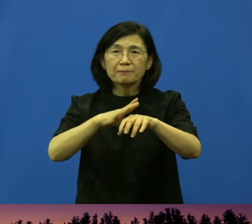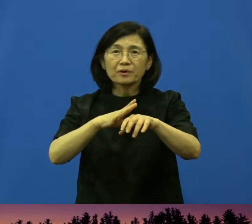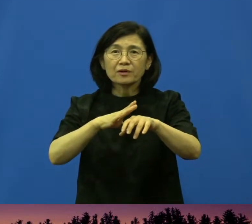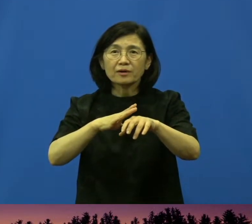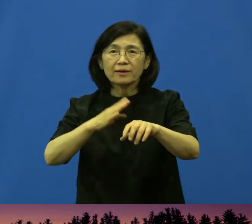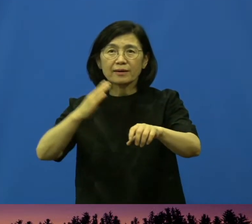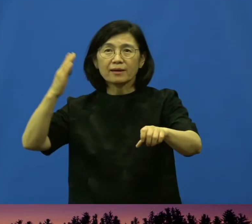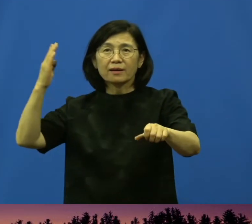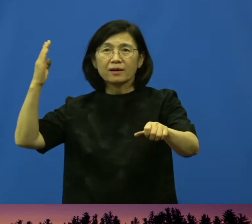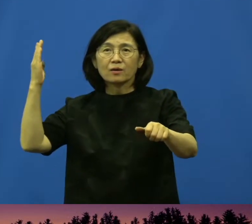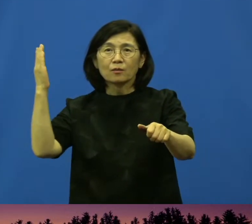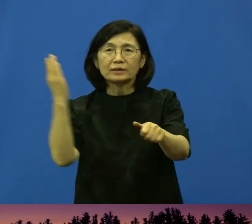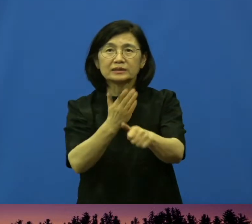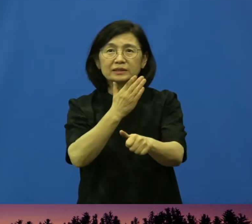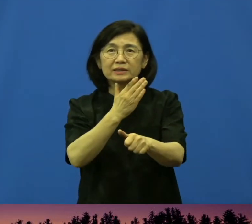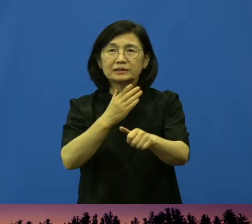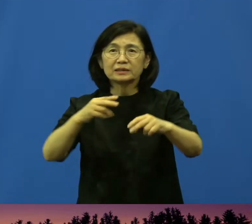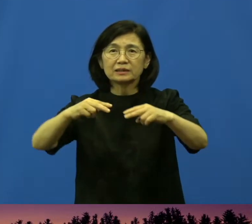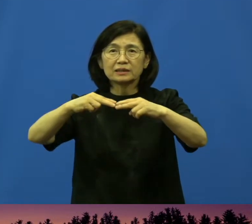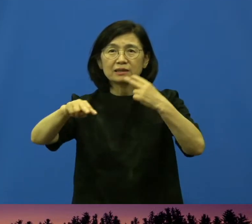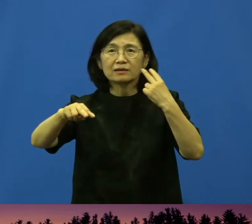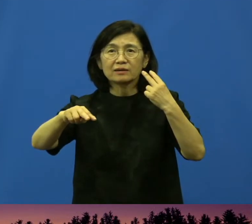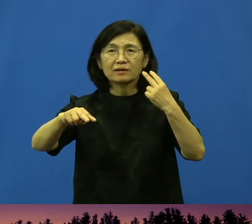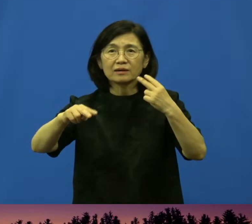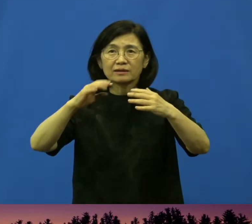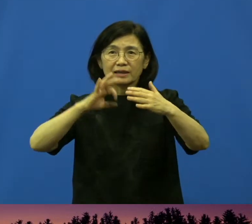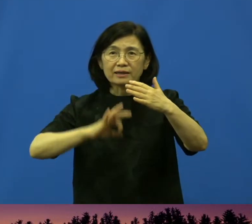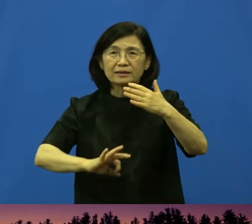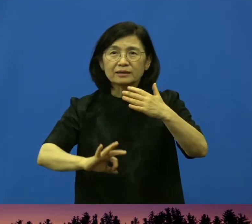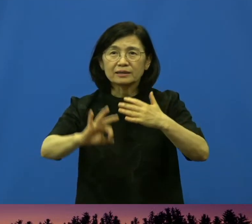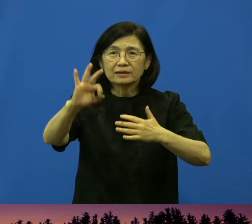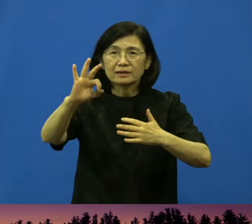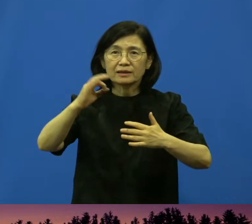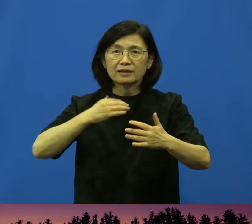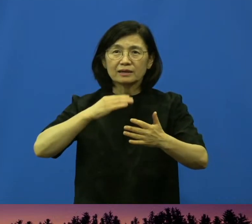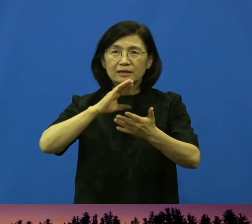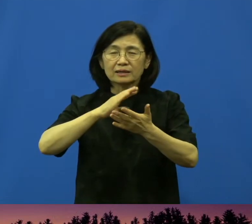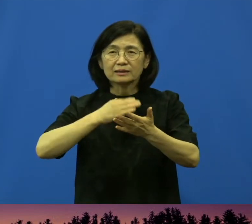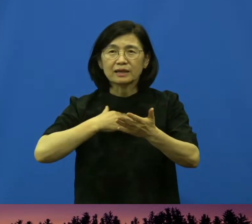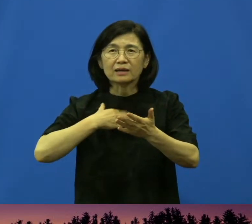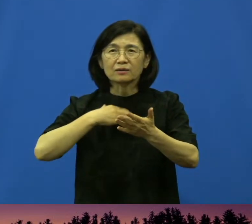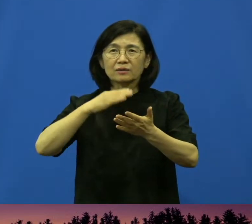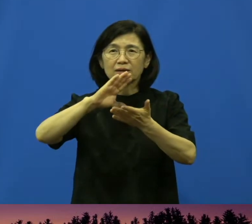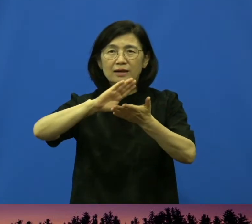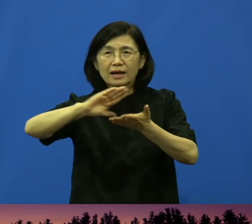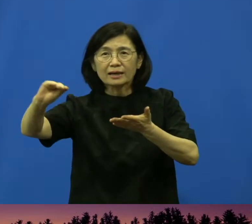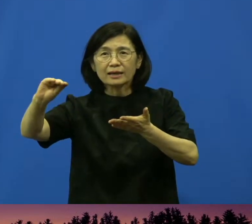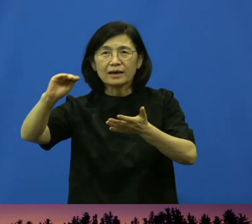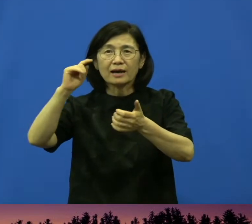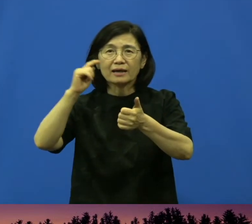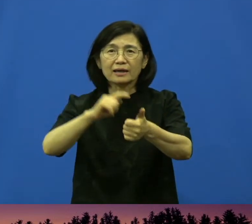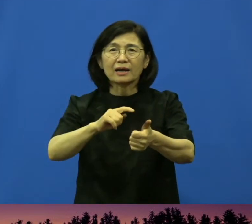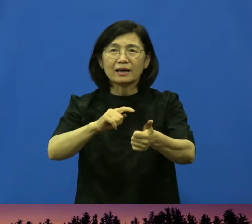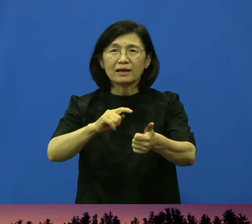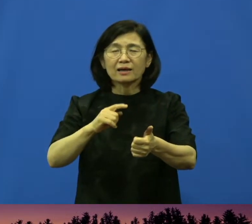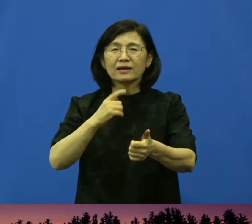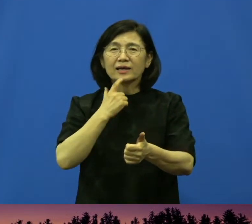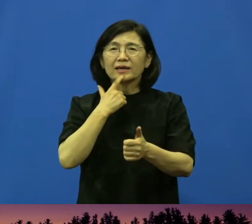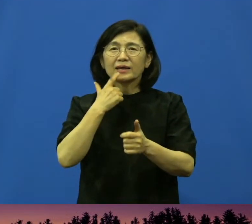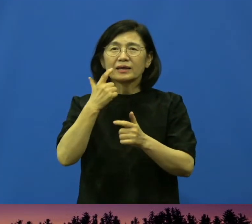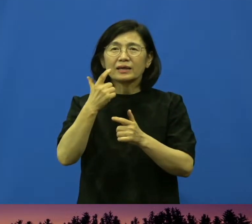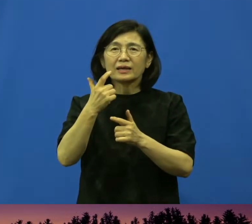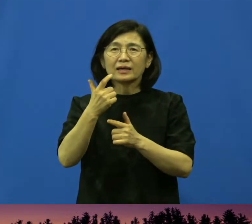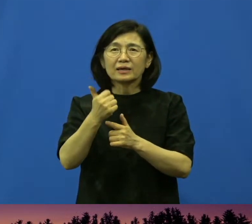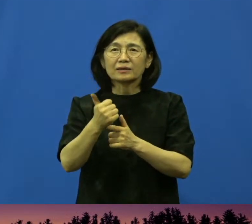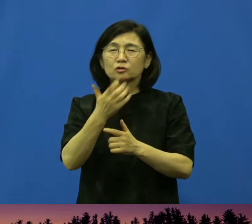때 어긋났더라. 그가 이르되 날이 새려하니 나로 가게 하라. 야곱이 이르되 당신이 내게 축복하지 아니하면 내가 가게